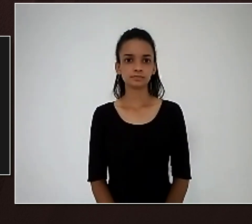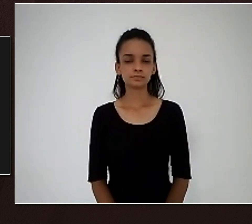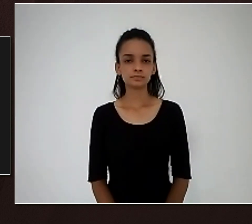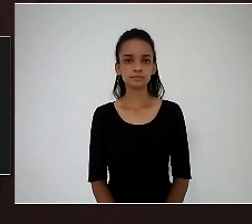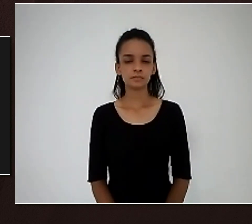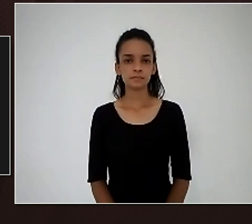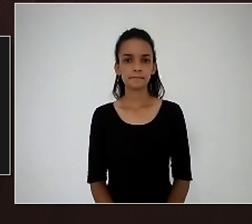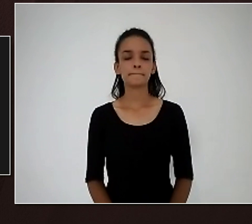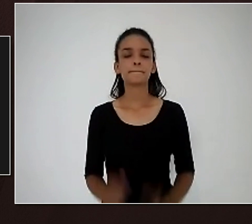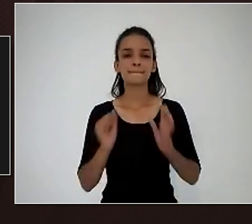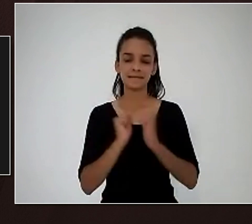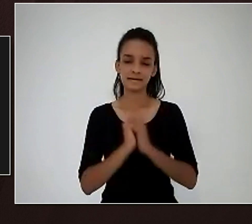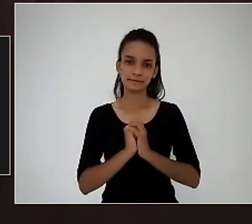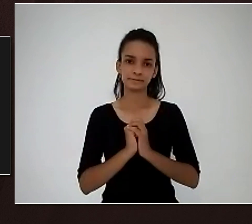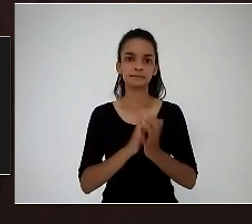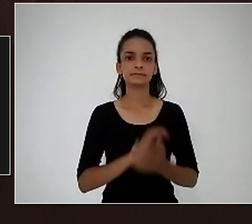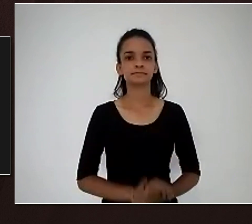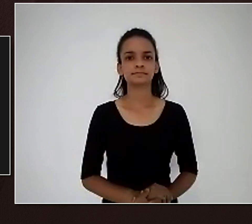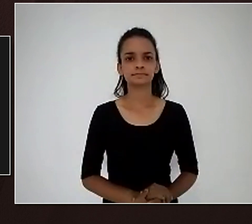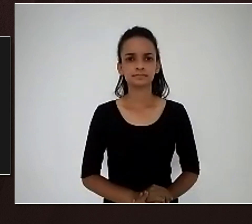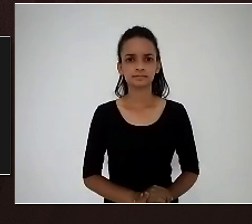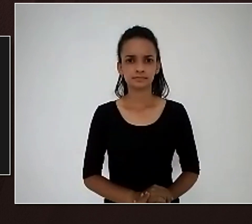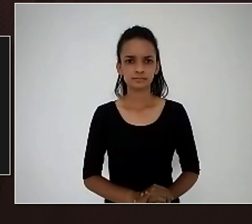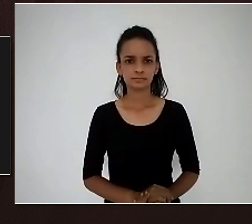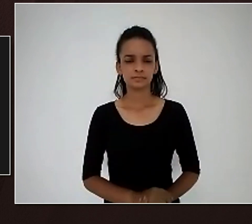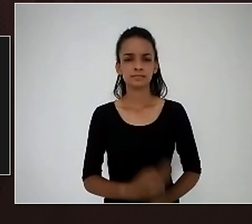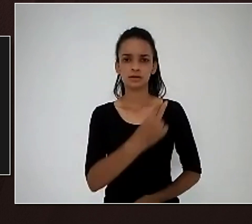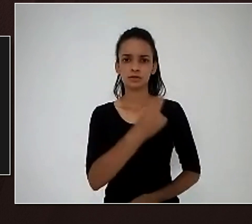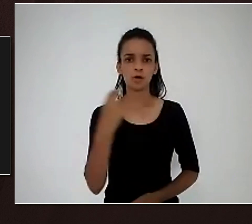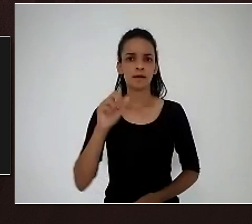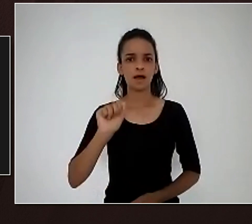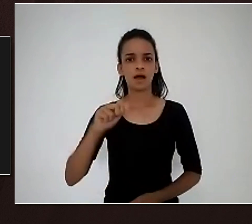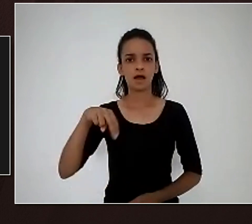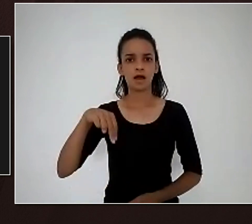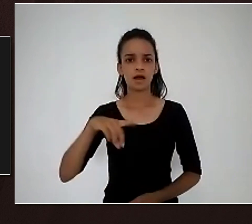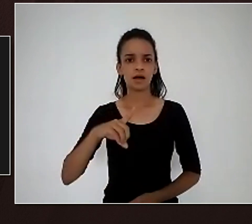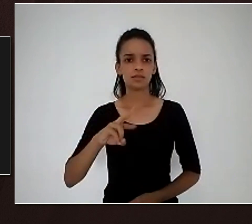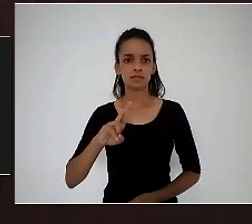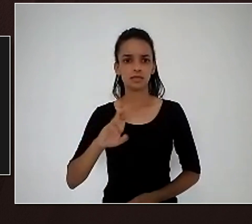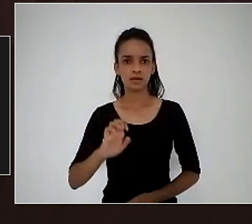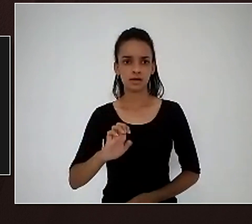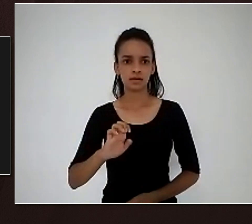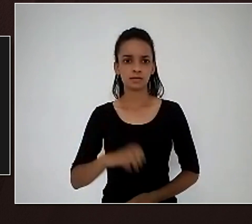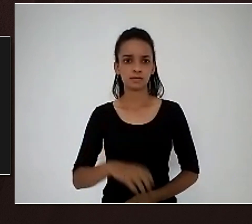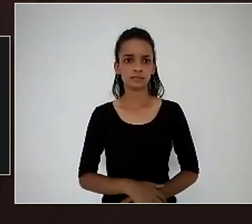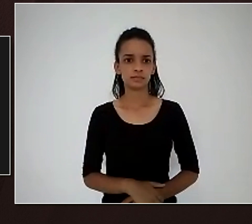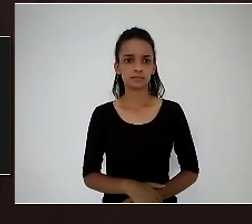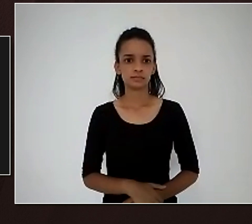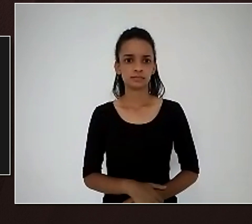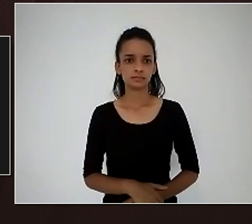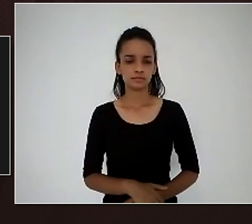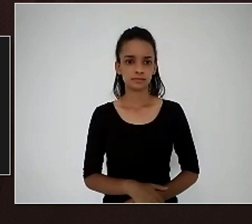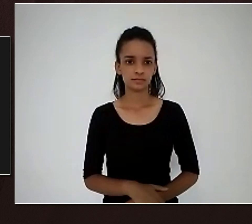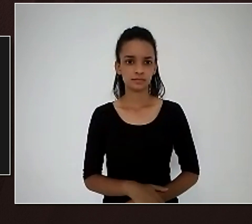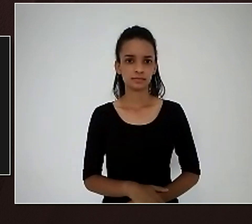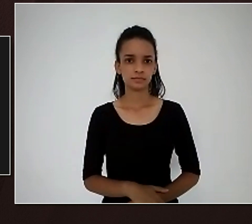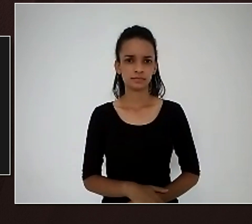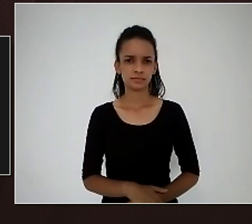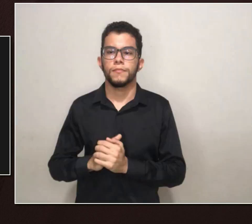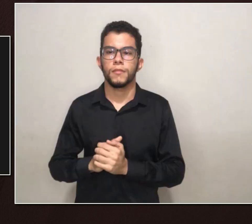Amén. Mi nombre es Andrés, de la ciudad de Puerto Iguazú,